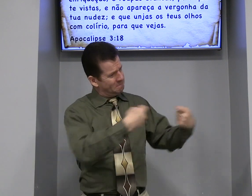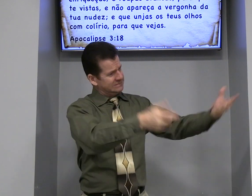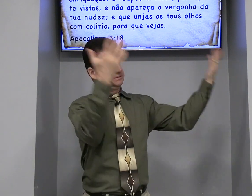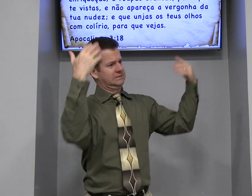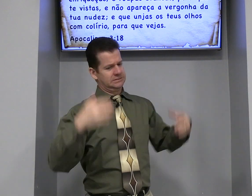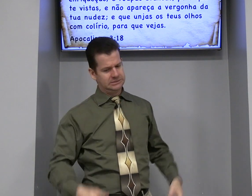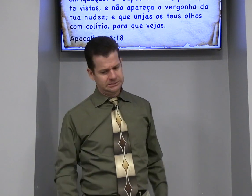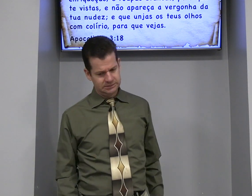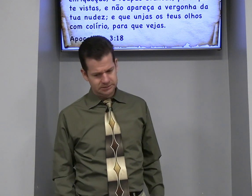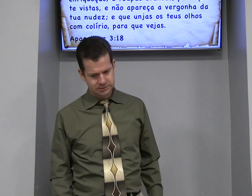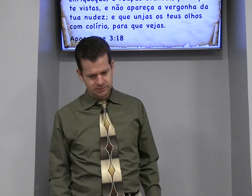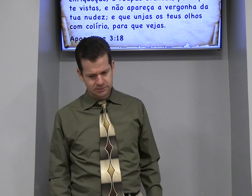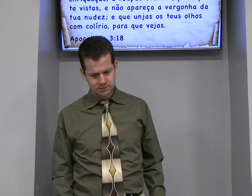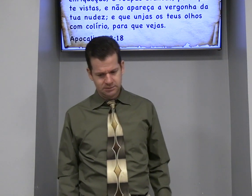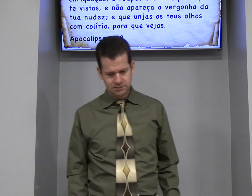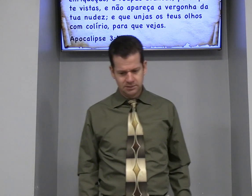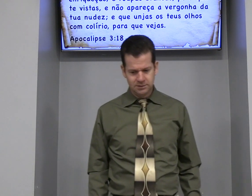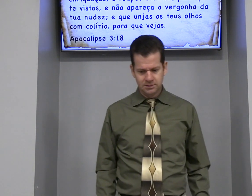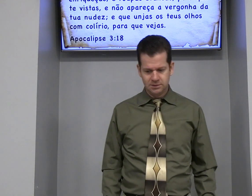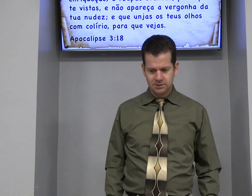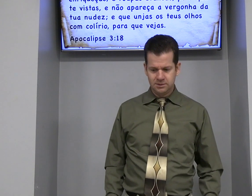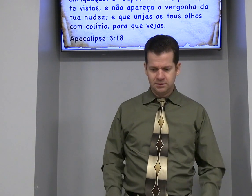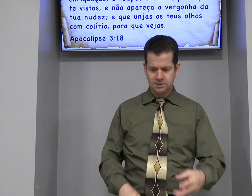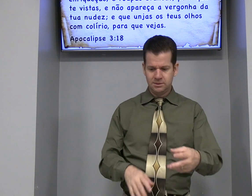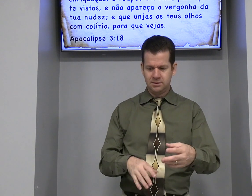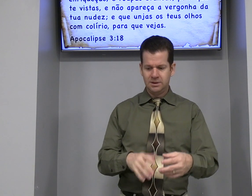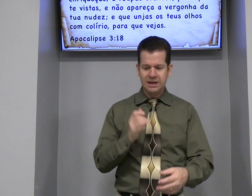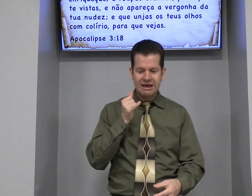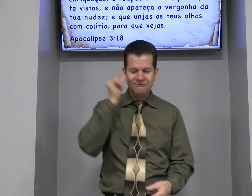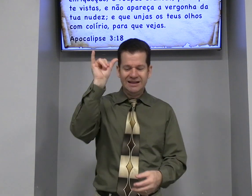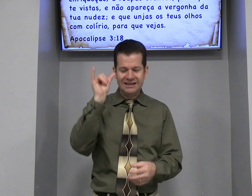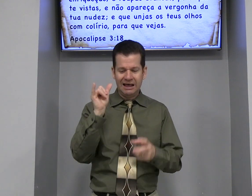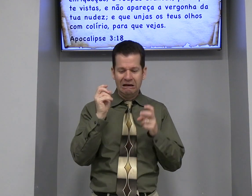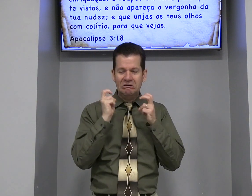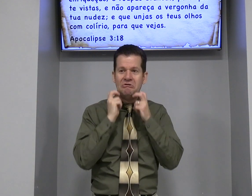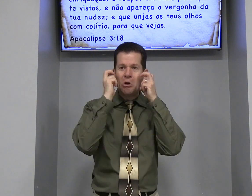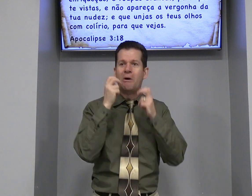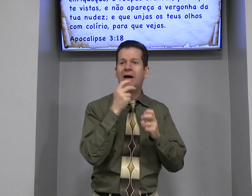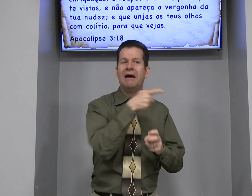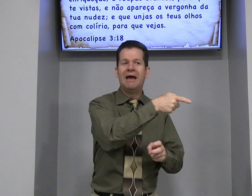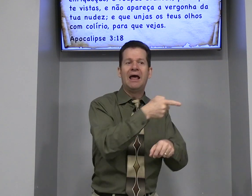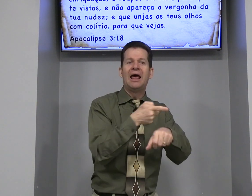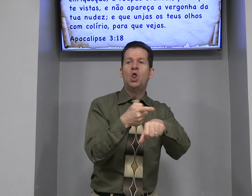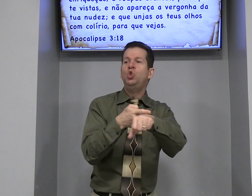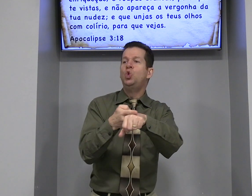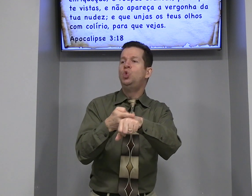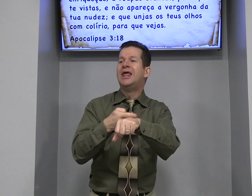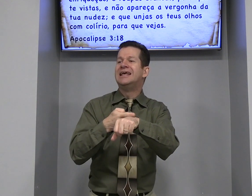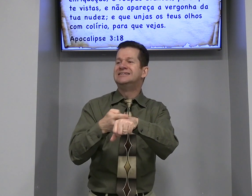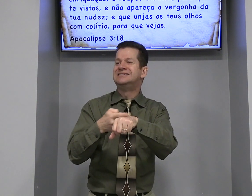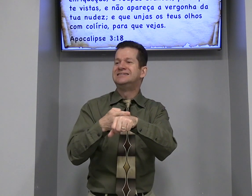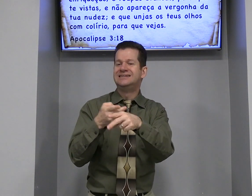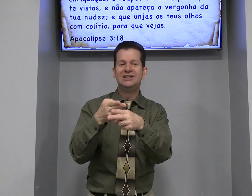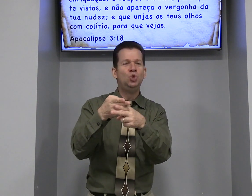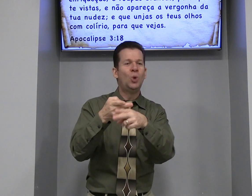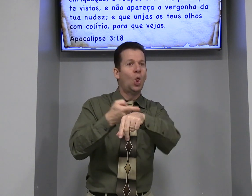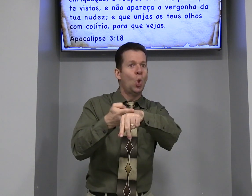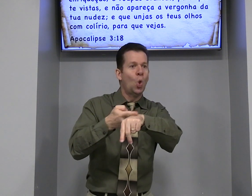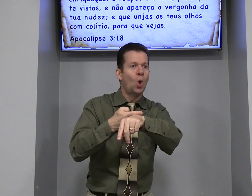Deus falou que você precisa roupa branca ou uma vida limpa espiritual para evitar a vergonha